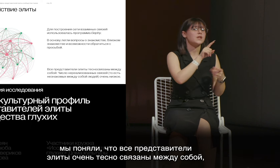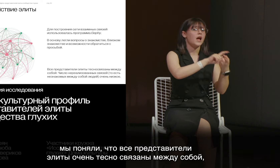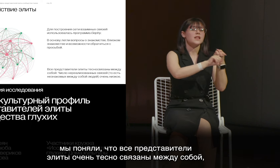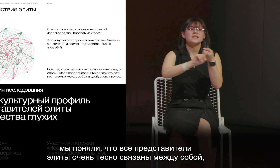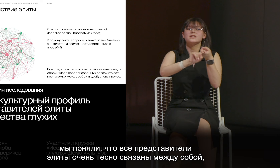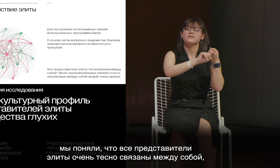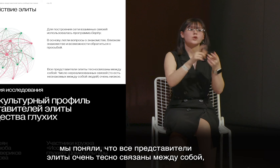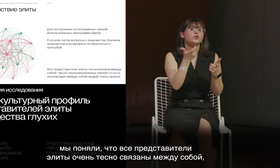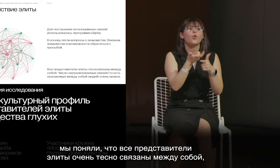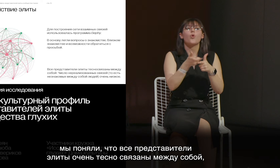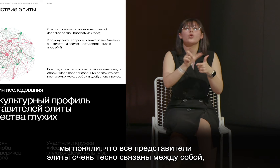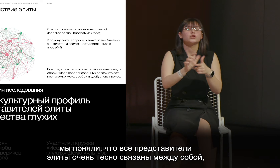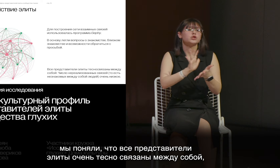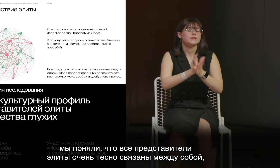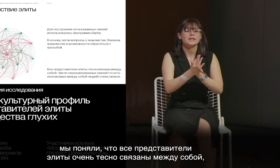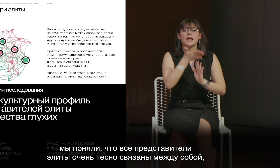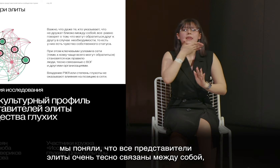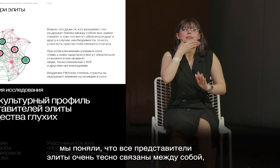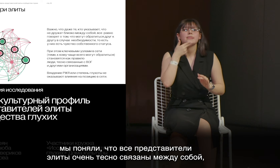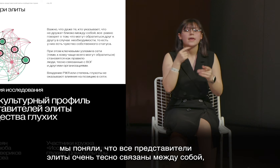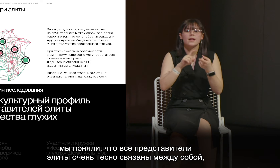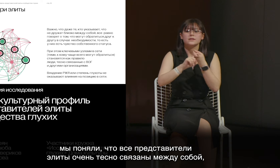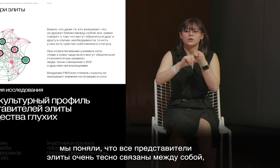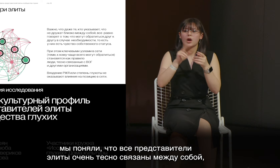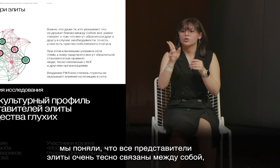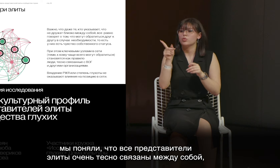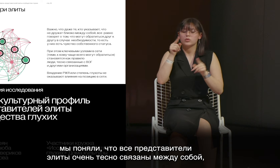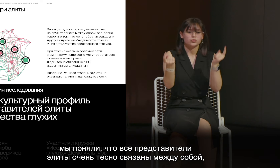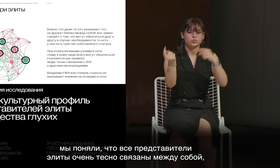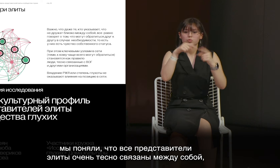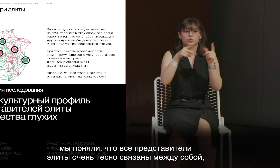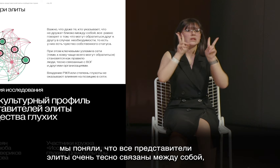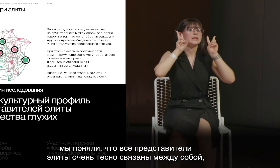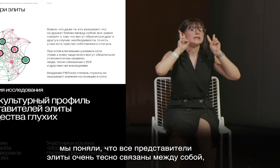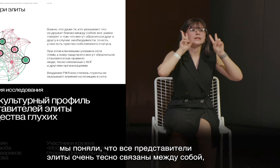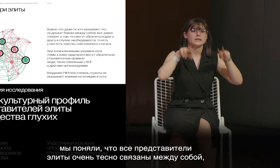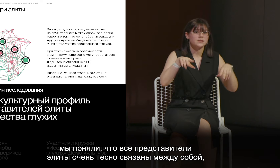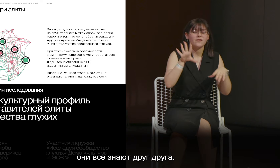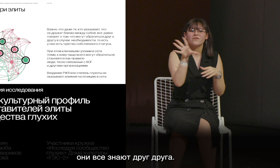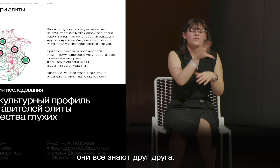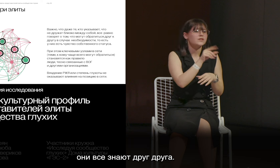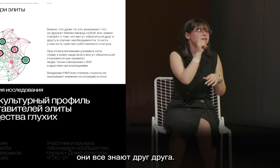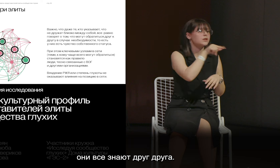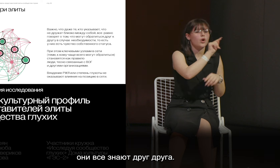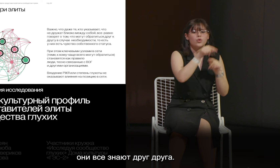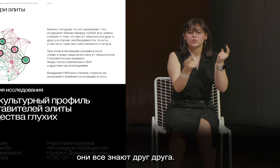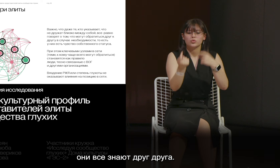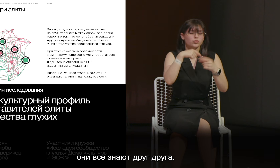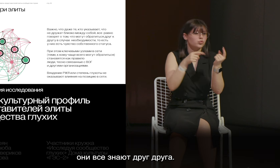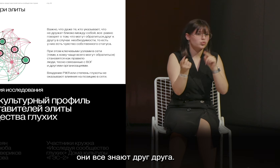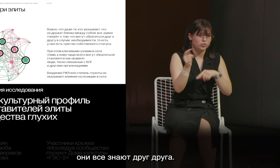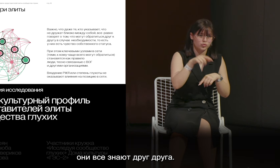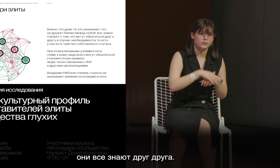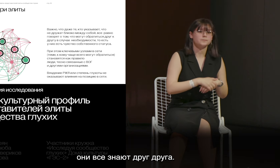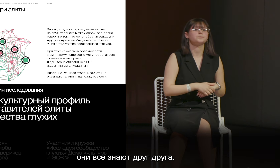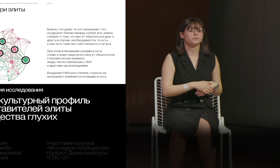все эти вопросы, мы поняли, что нет никаких тесных связей между этими представителями элиты. Да, они знают все